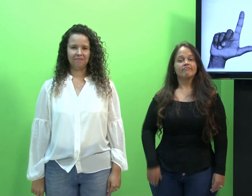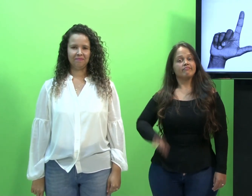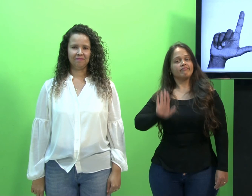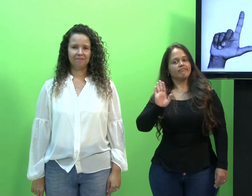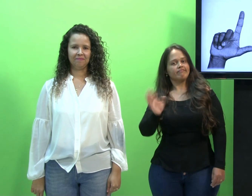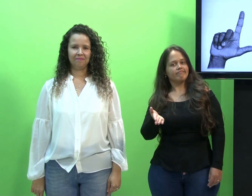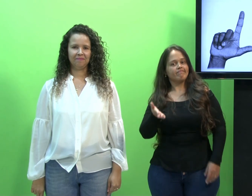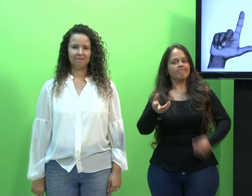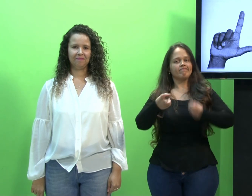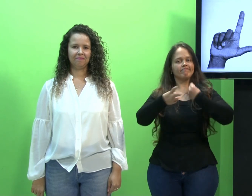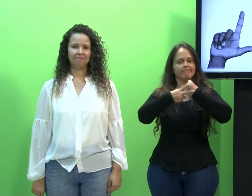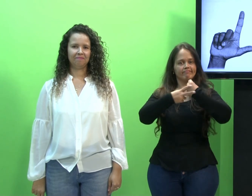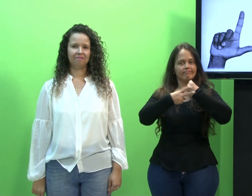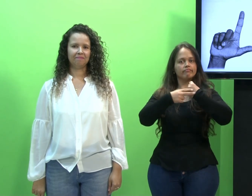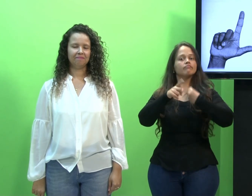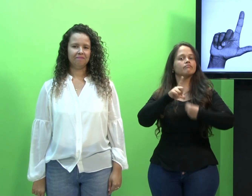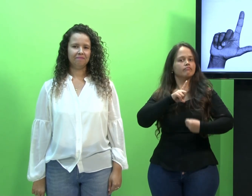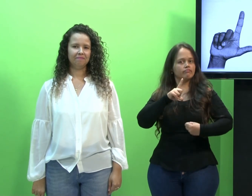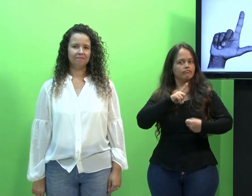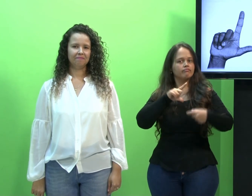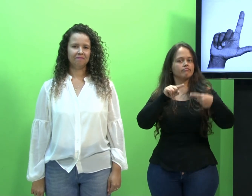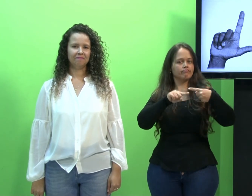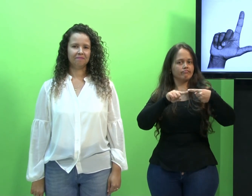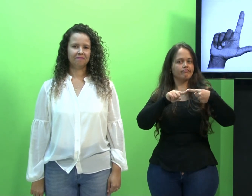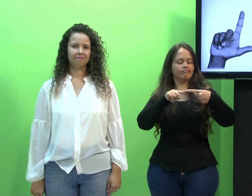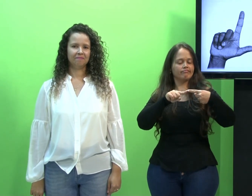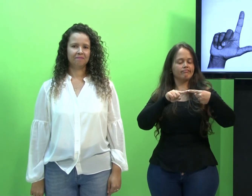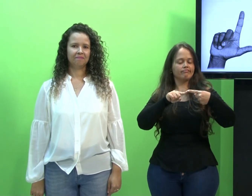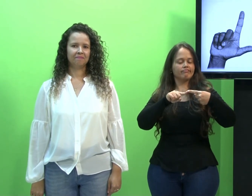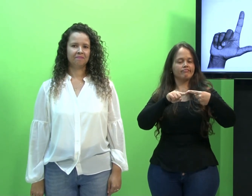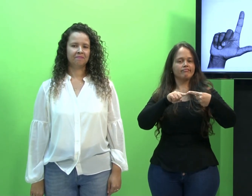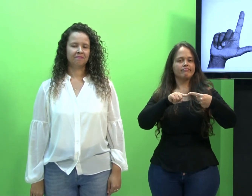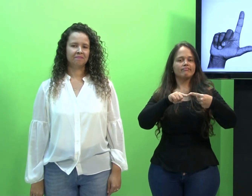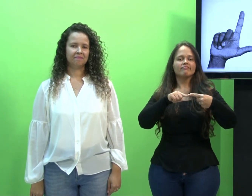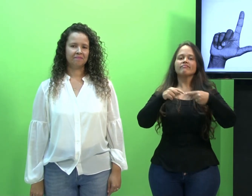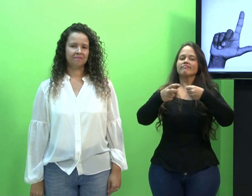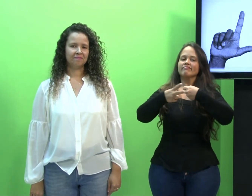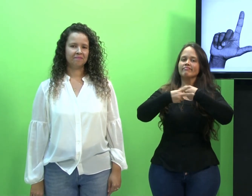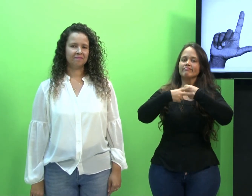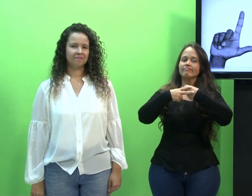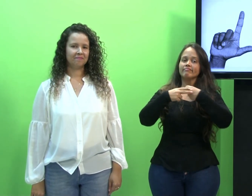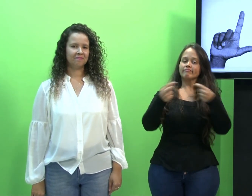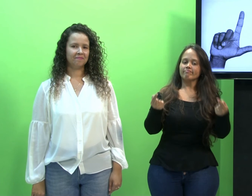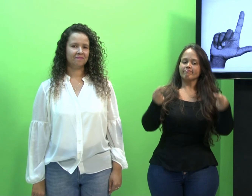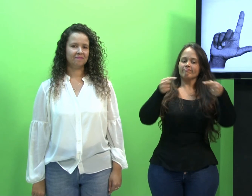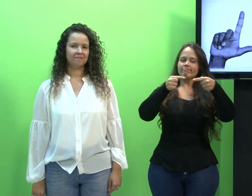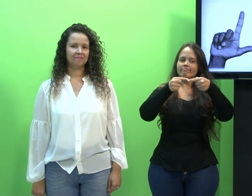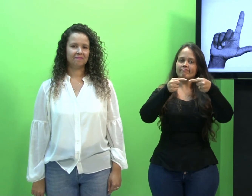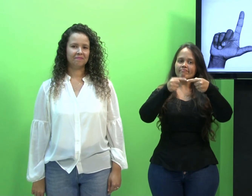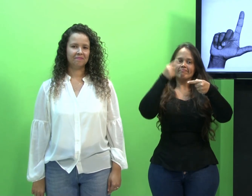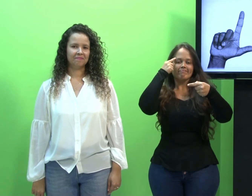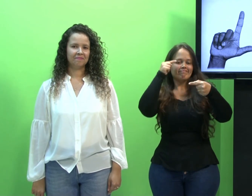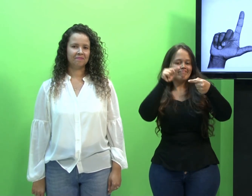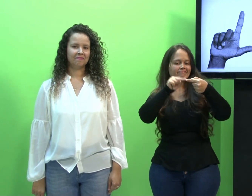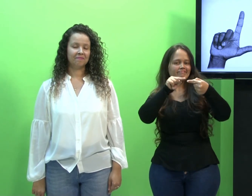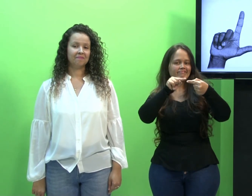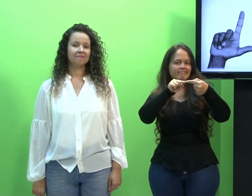Já os verbos com concordância são os que concordam com as pessoas